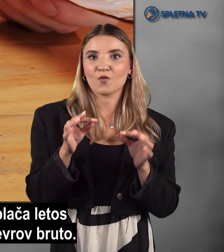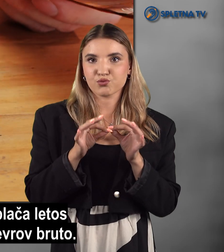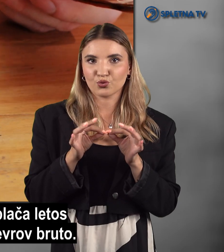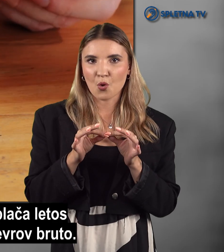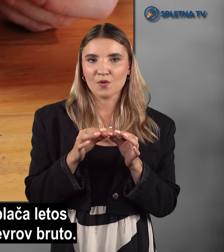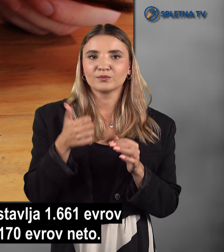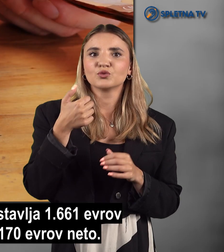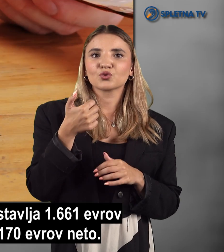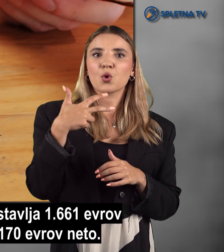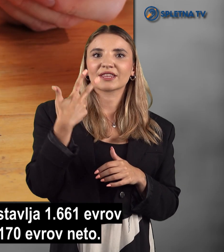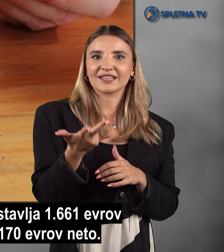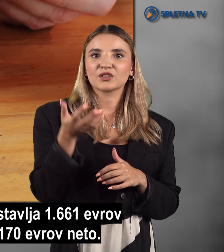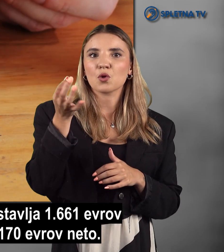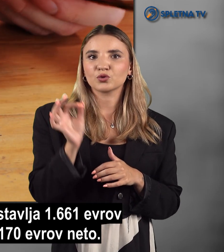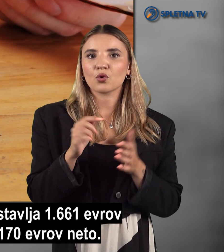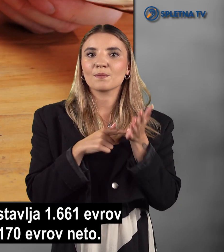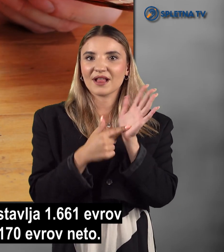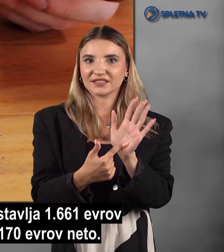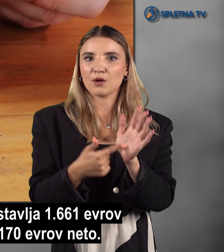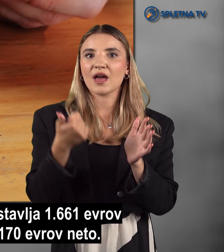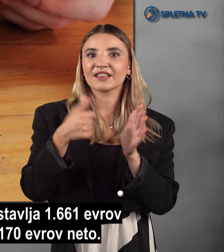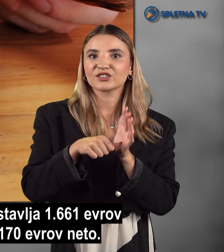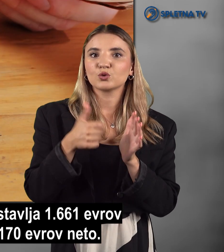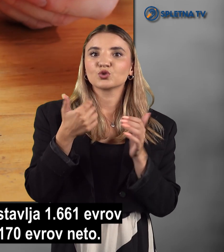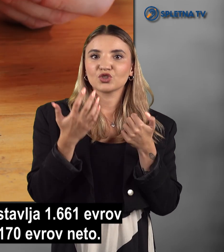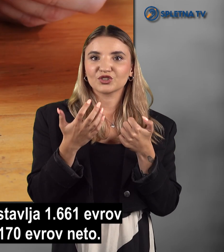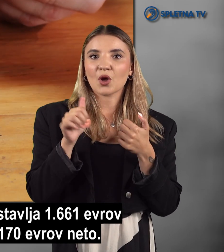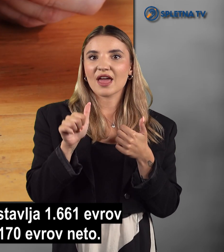1277 evrov bruto. 130% predstavlja